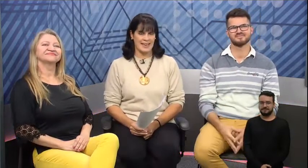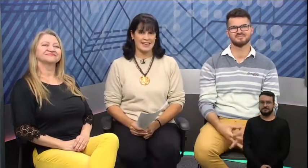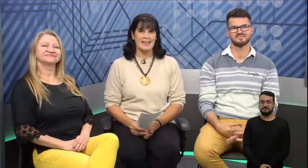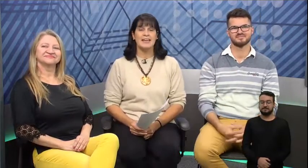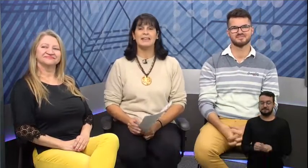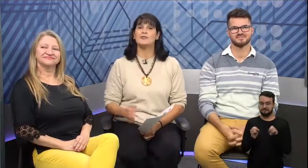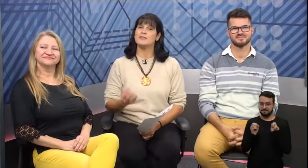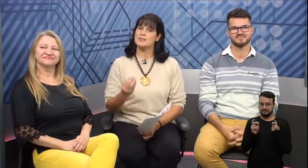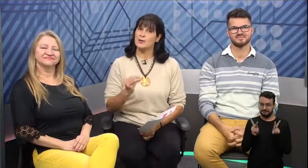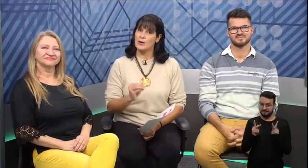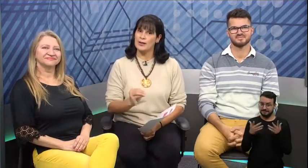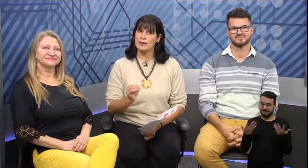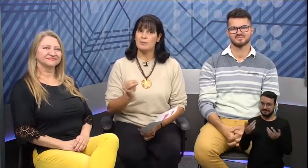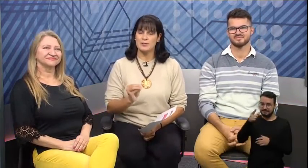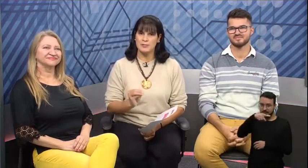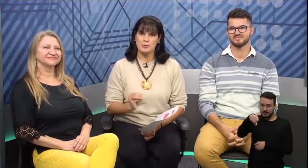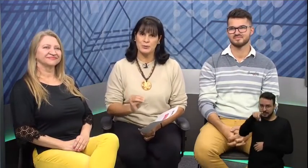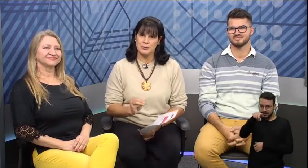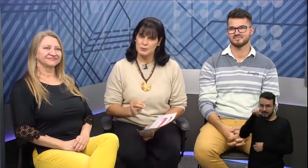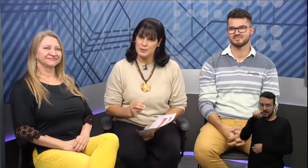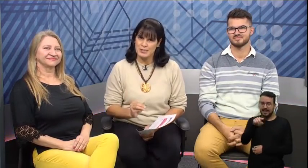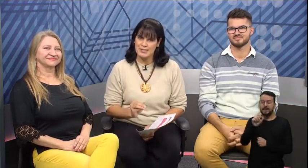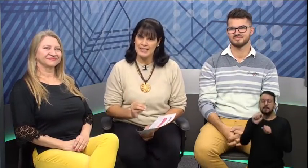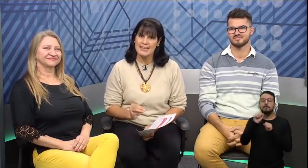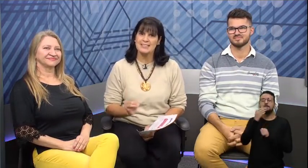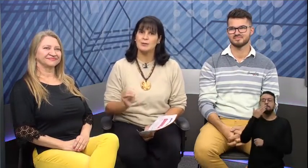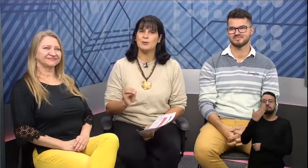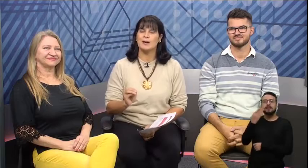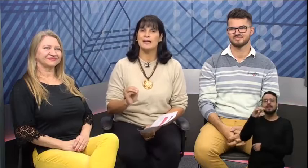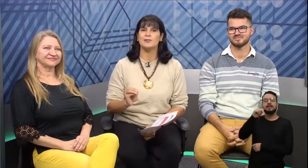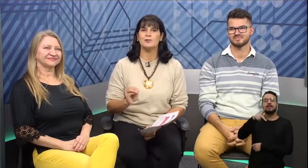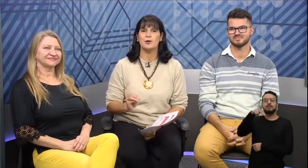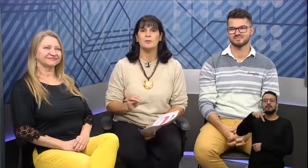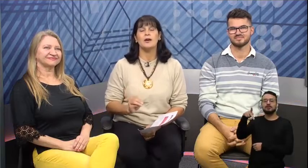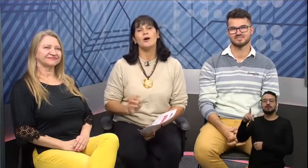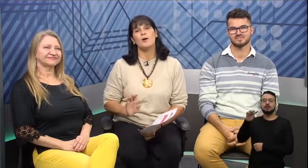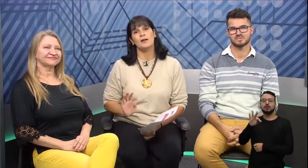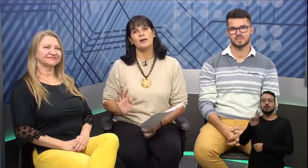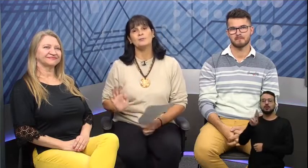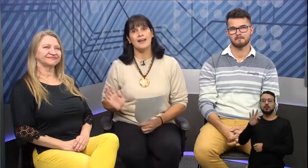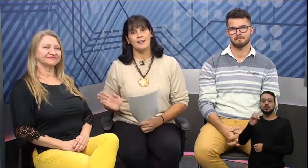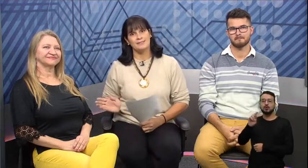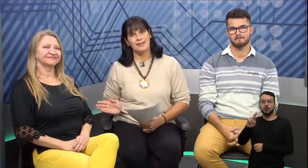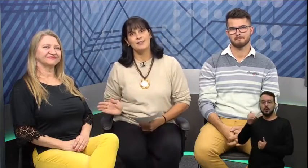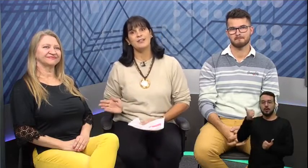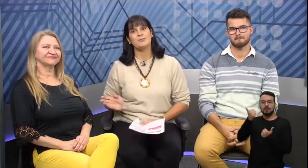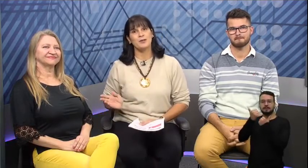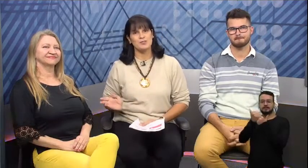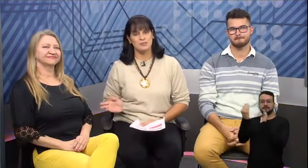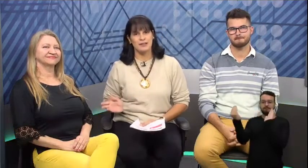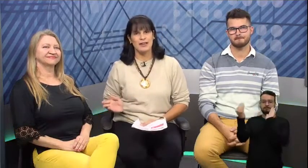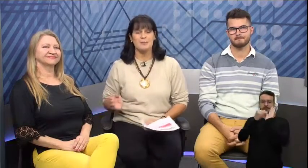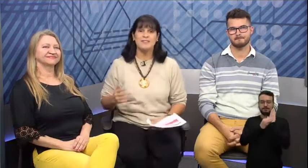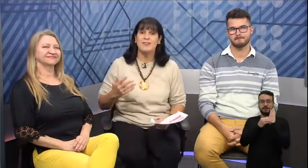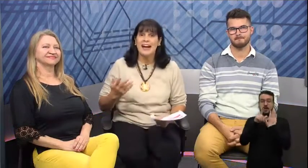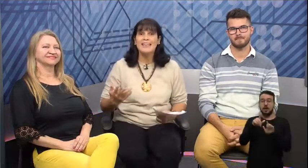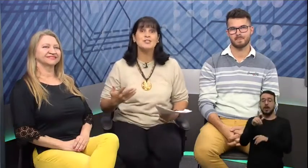Ok? Então vocês coloquem, peçam para o tutor, por gentileza, colocar aí o nome. Olha, o dela não está valendo porque eu já falei, mas vai que tinha